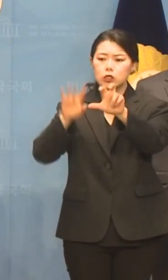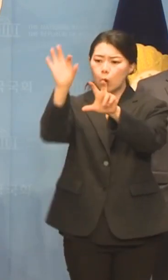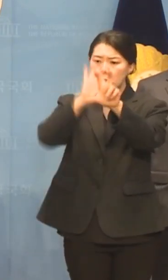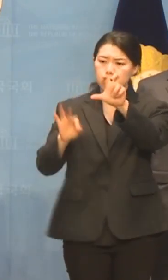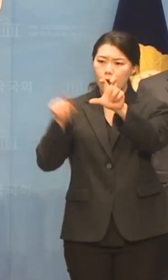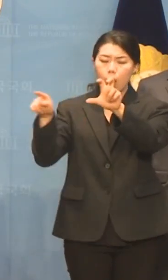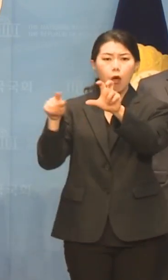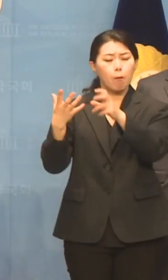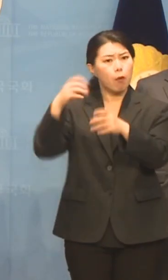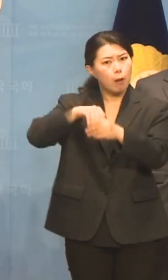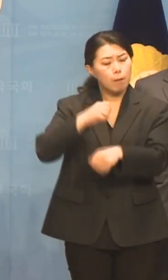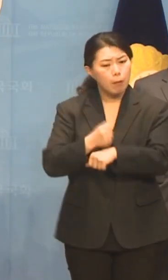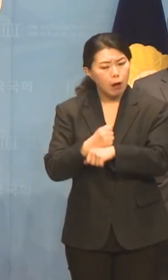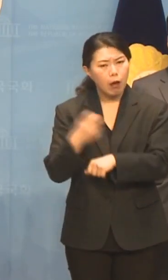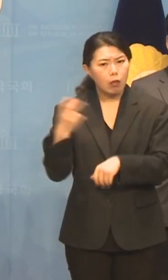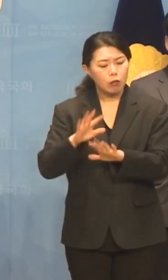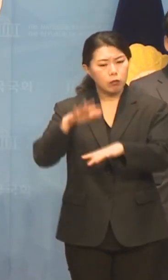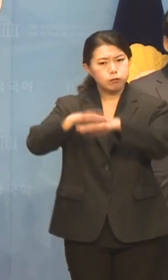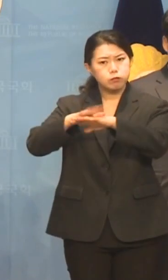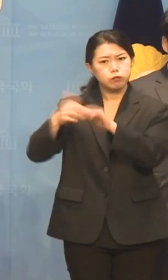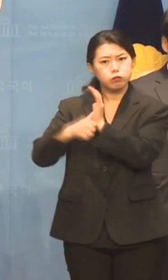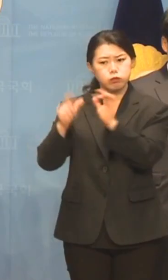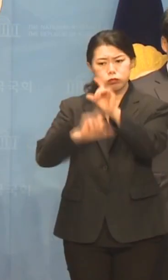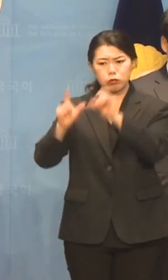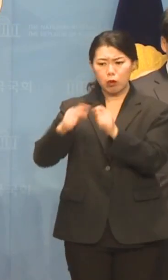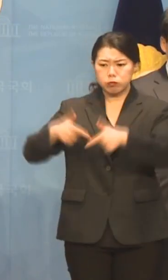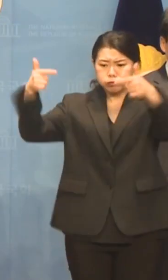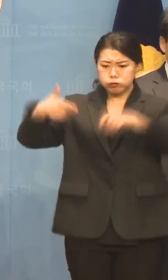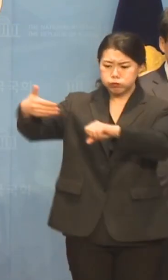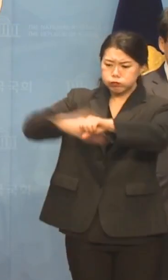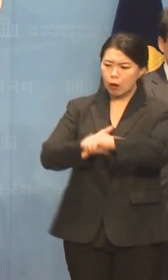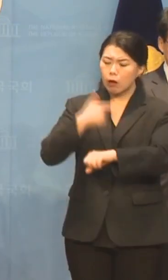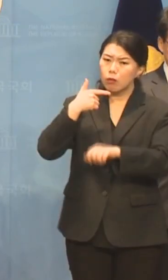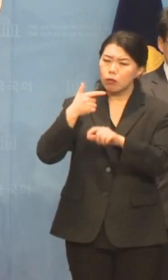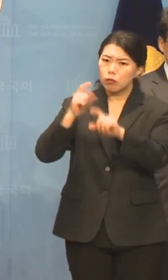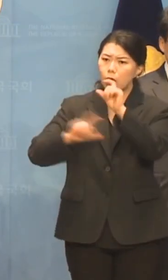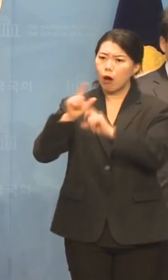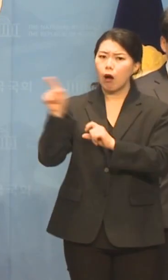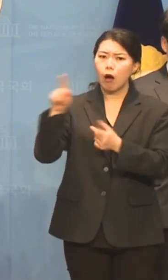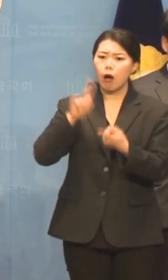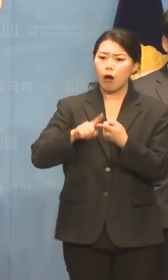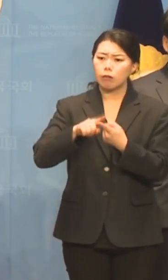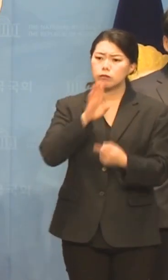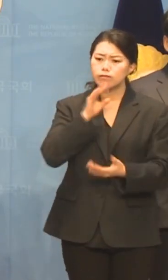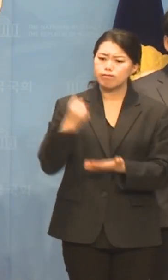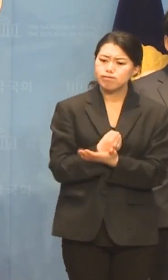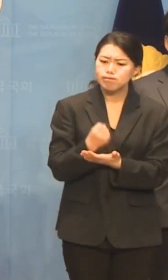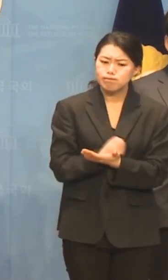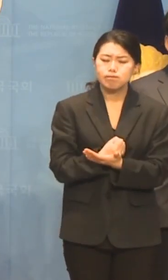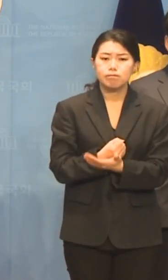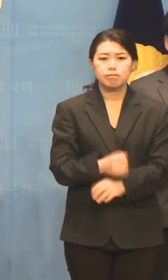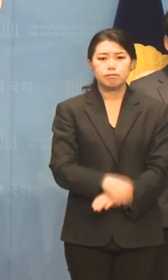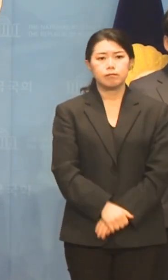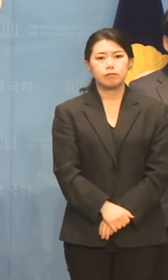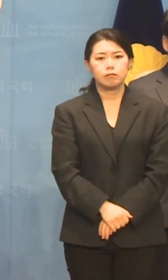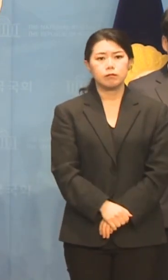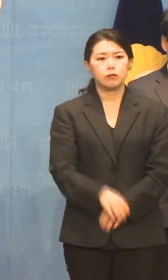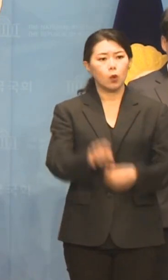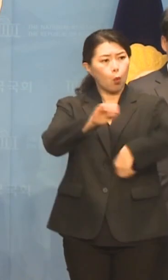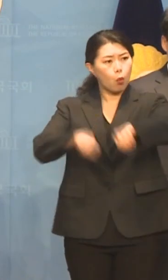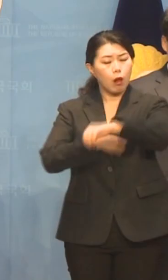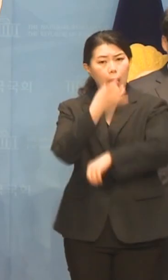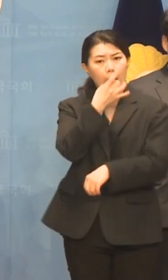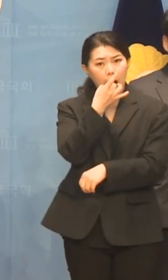25%나 적용하고 농산물이 추가 수입을 요구하는 데 대해 강력한 유감을 표명하며 오히려